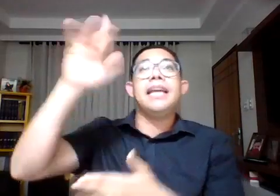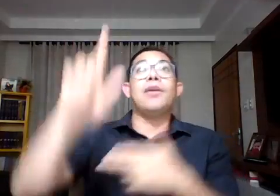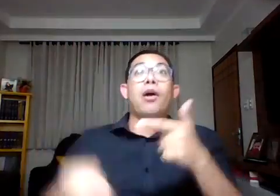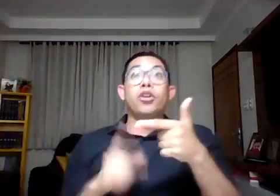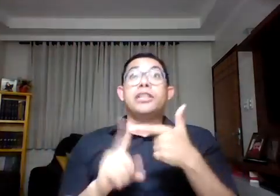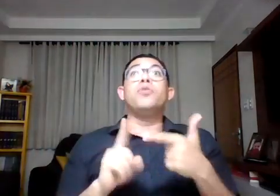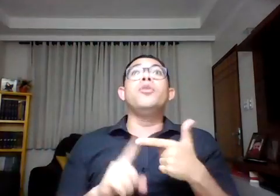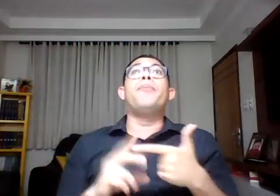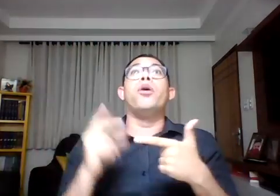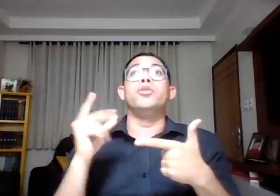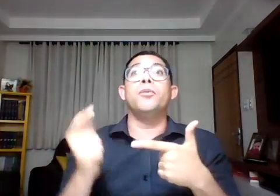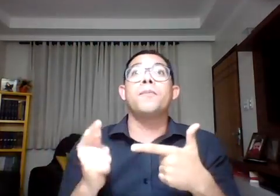Agora o segundo ponto.